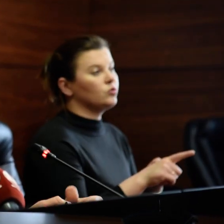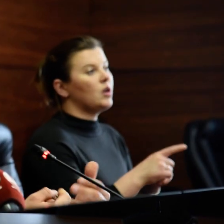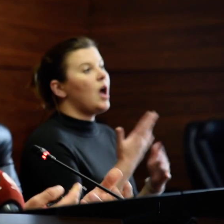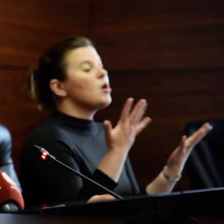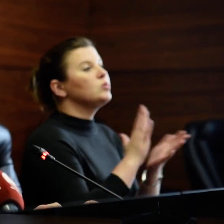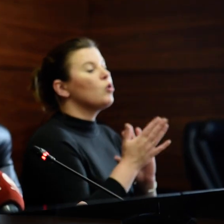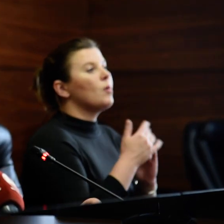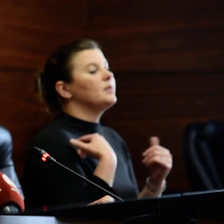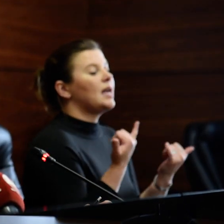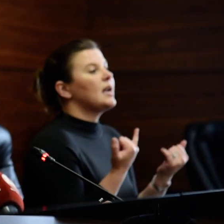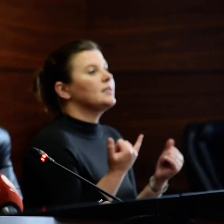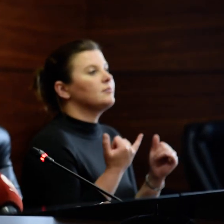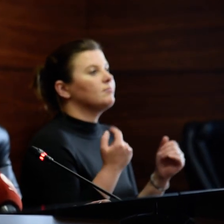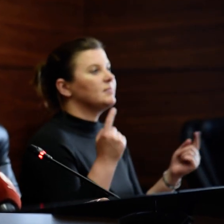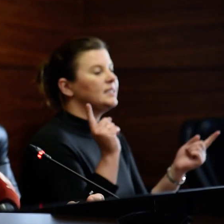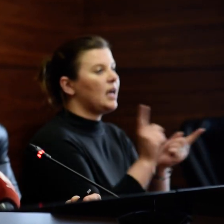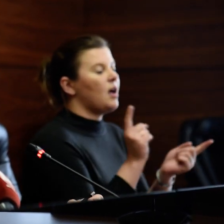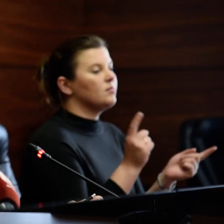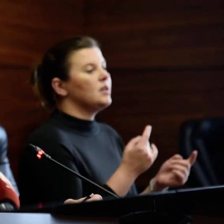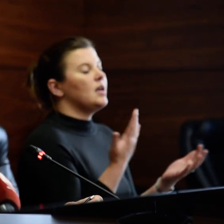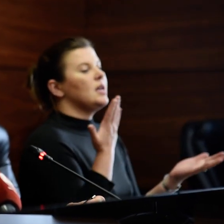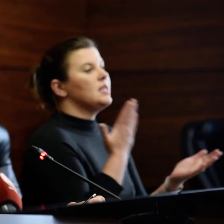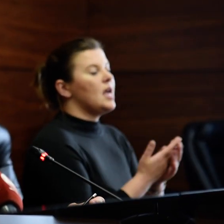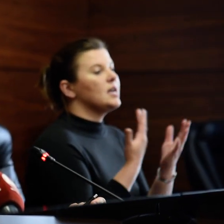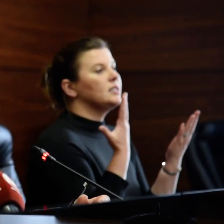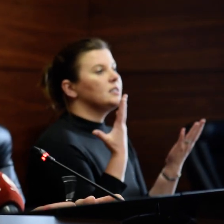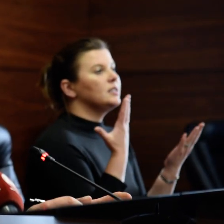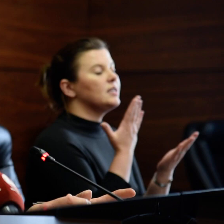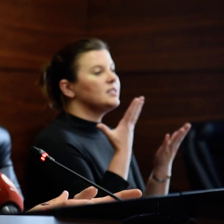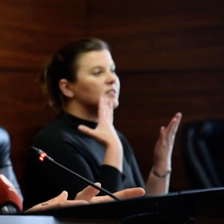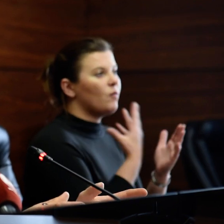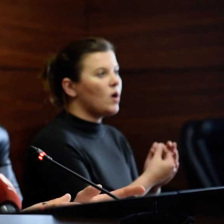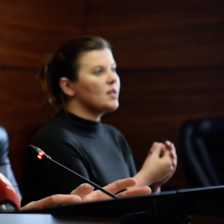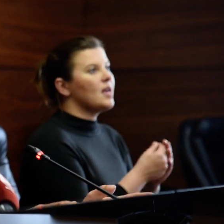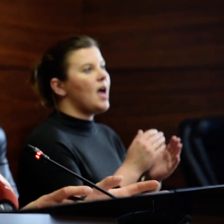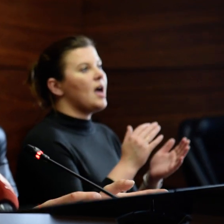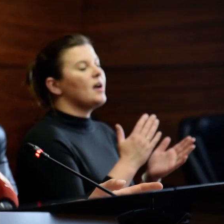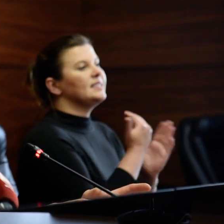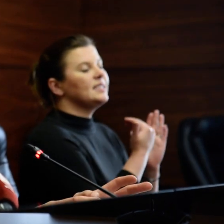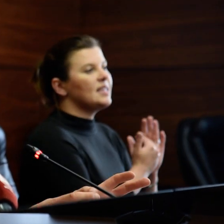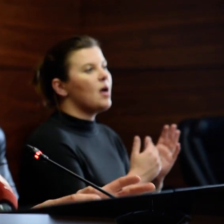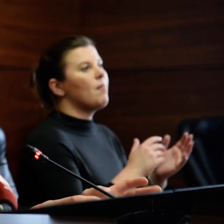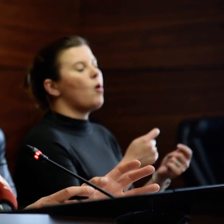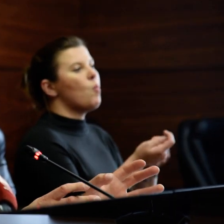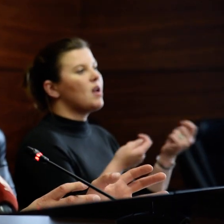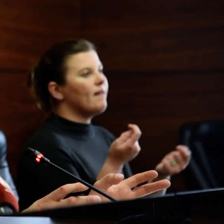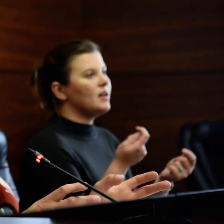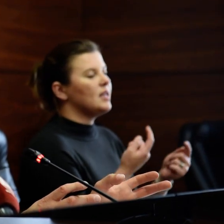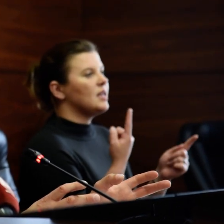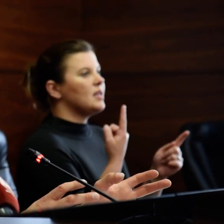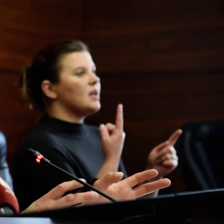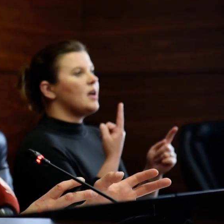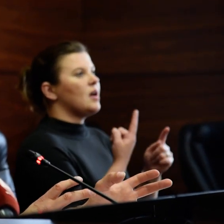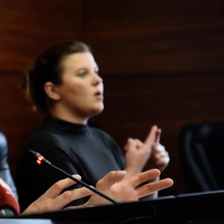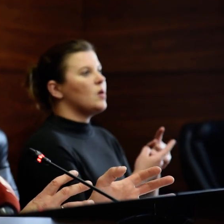ситуації ми стикаємося наразі. Наразі є своя система управління там, силами і засобами в